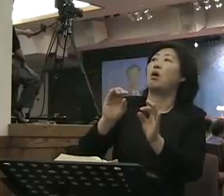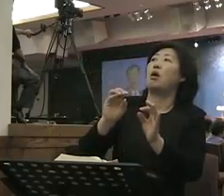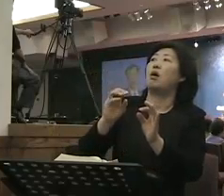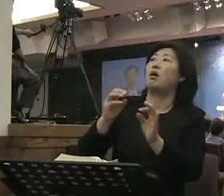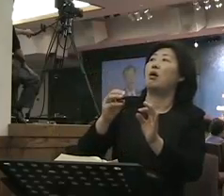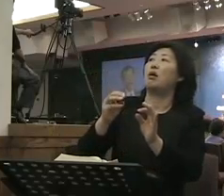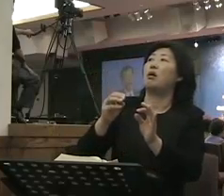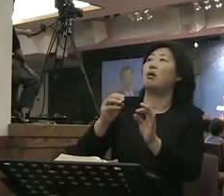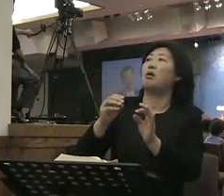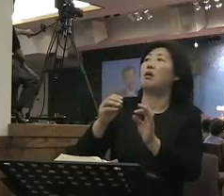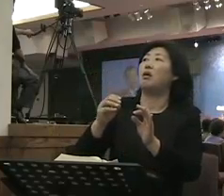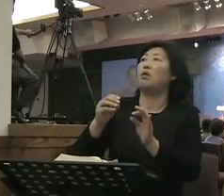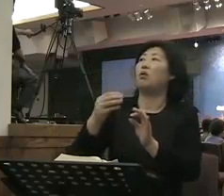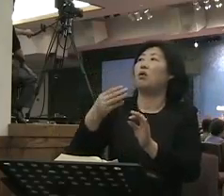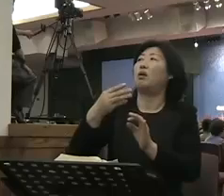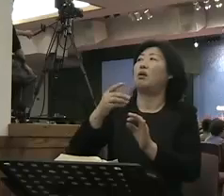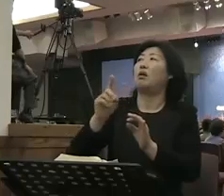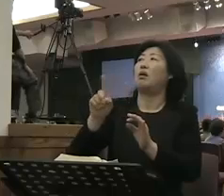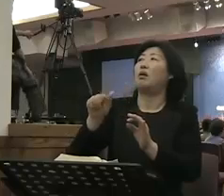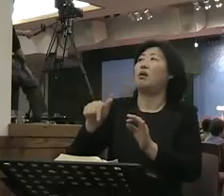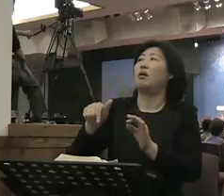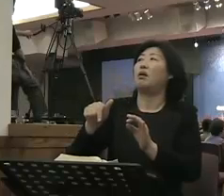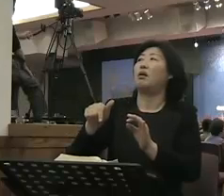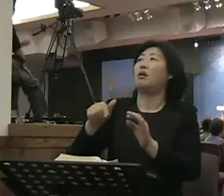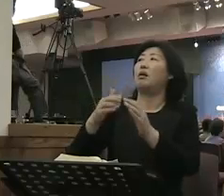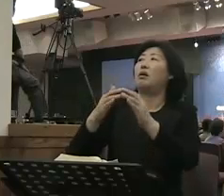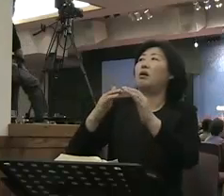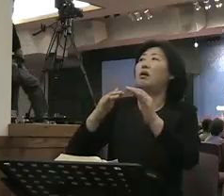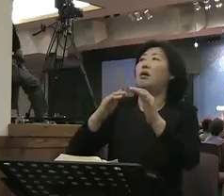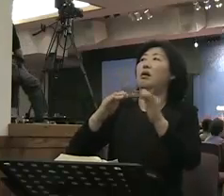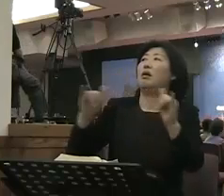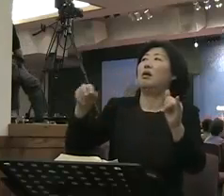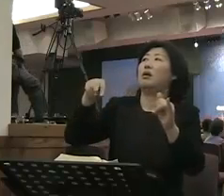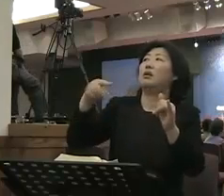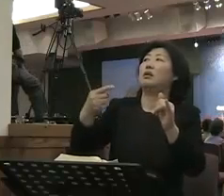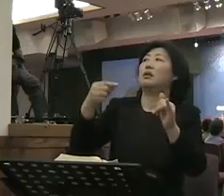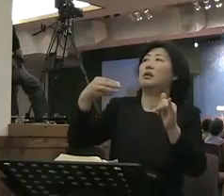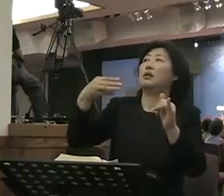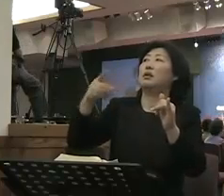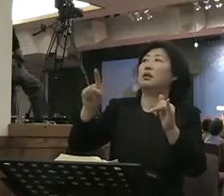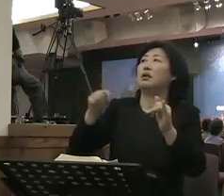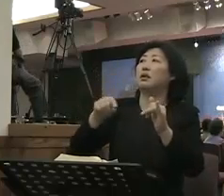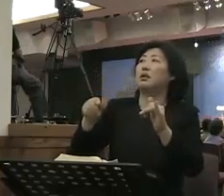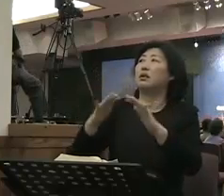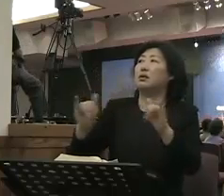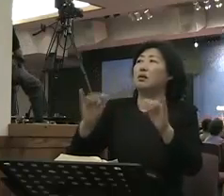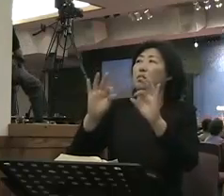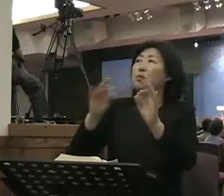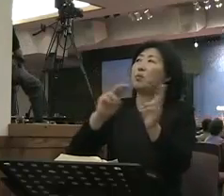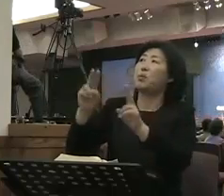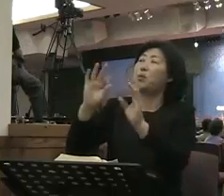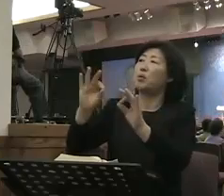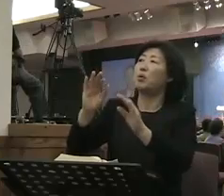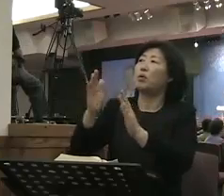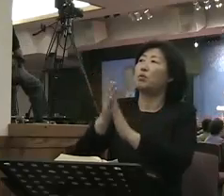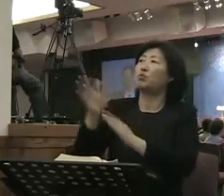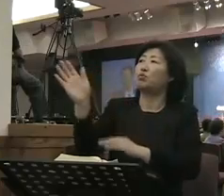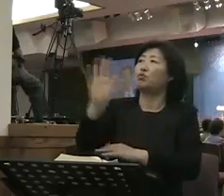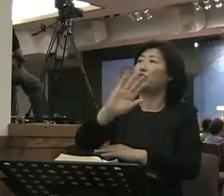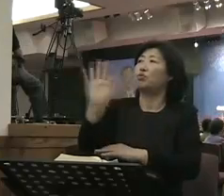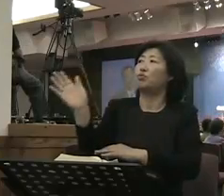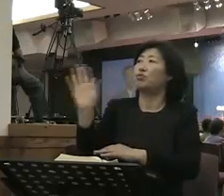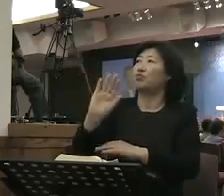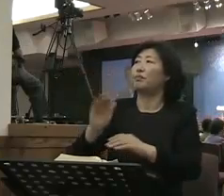한국말로 록인가요? 록스타들을 향해 그들은 손을 흔듭니다. 손을 흔들고